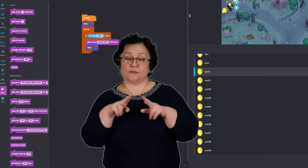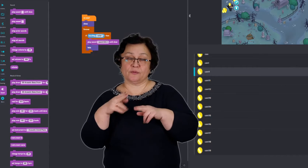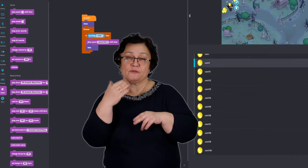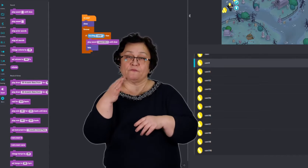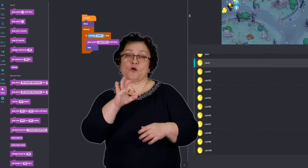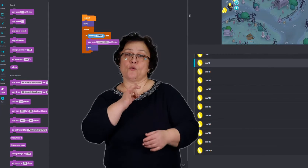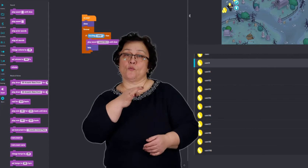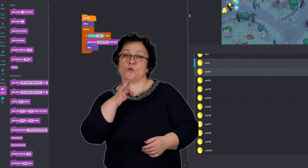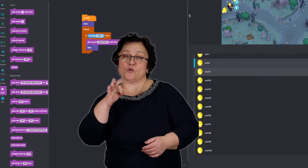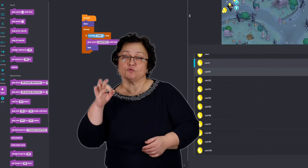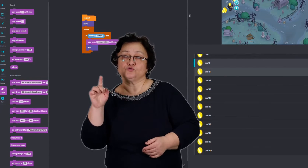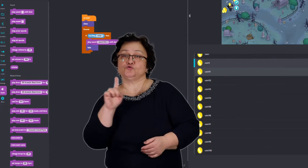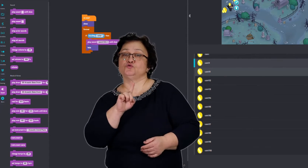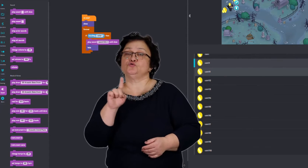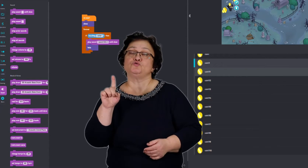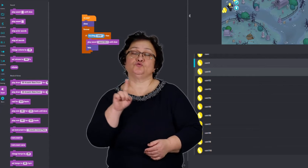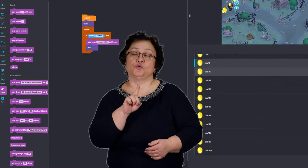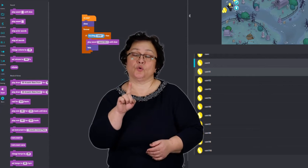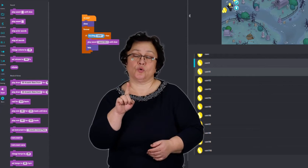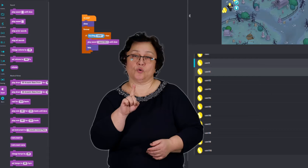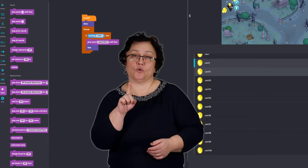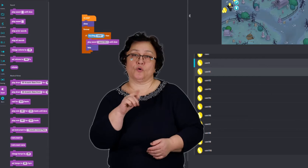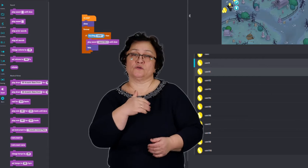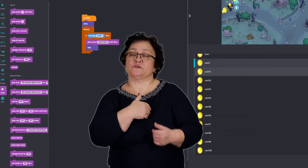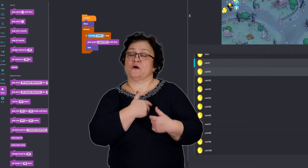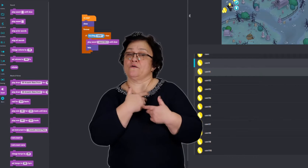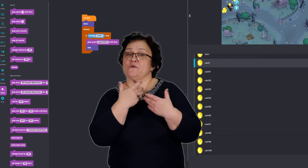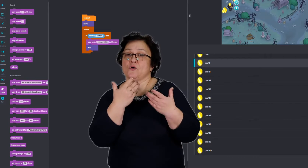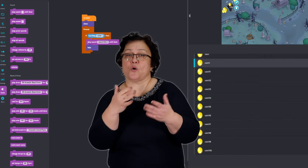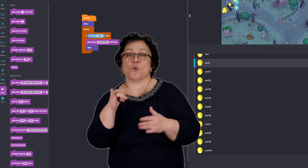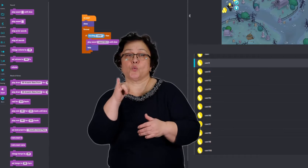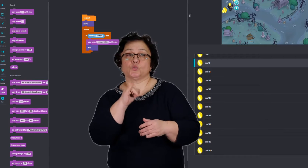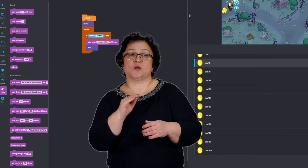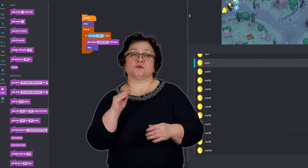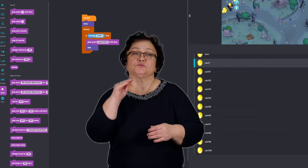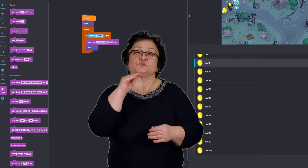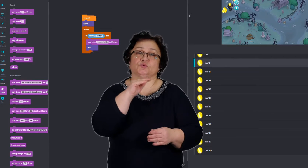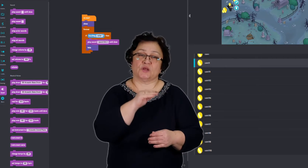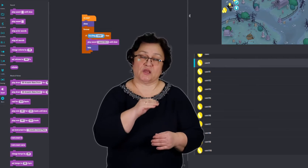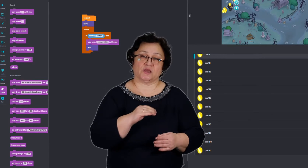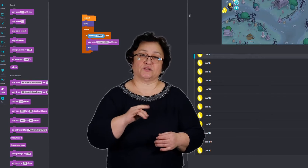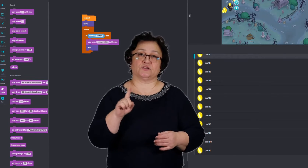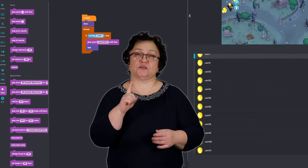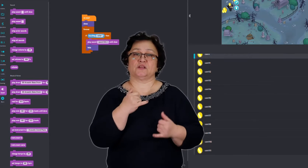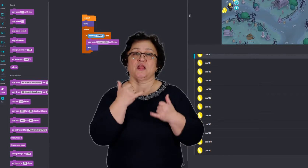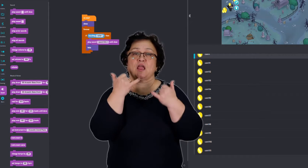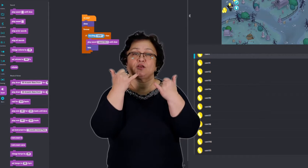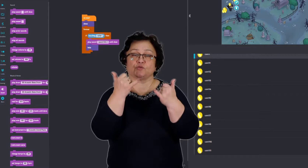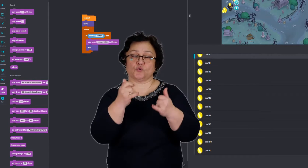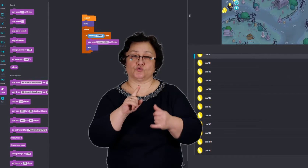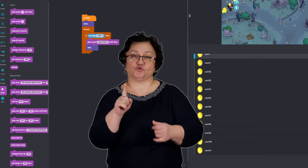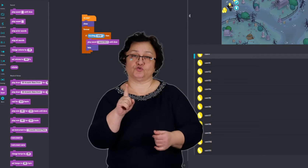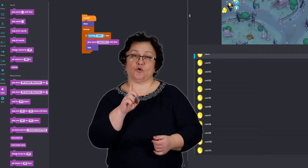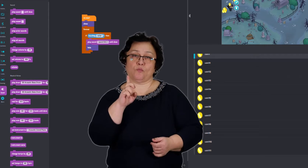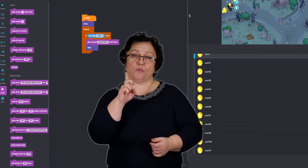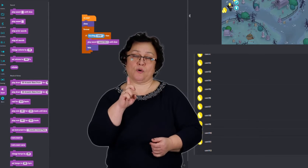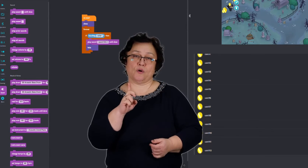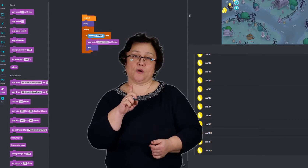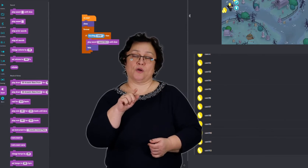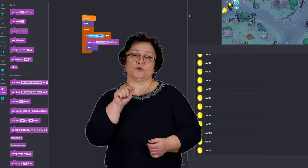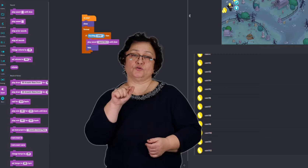шаблон твоєї монетки або чого завгодно кудись додається. І для того, щоб його